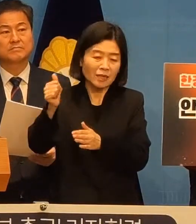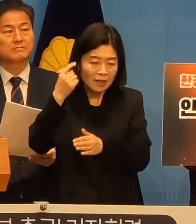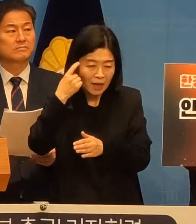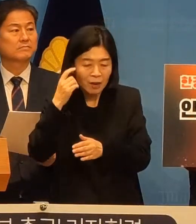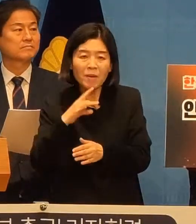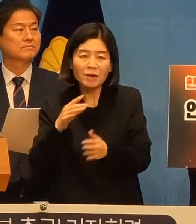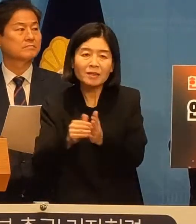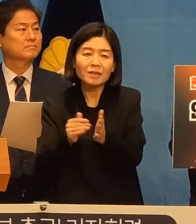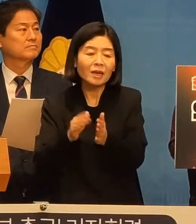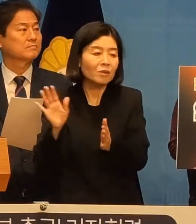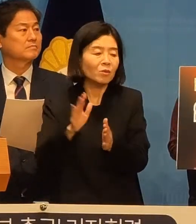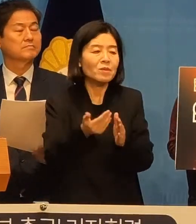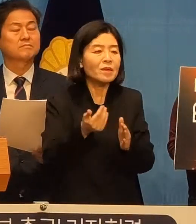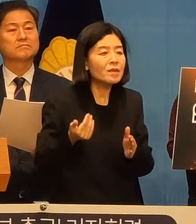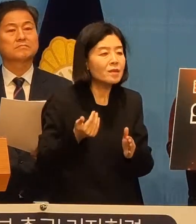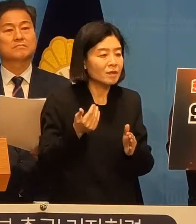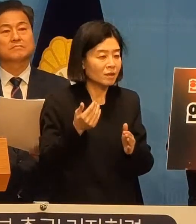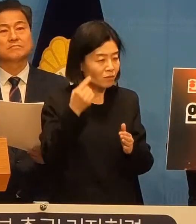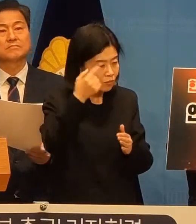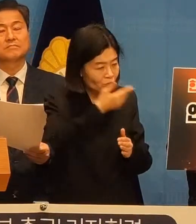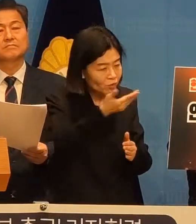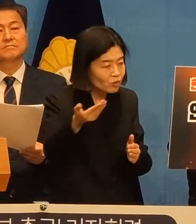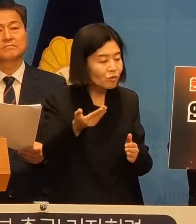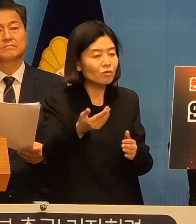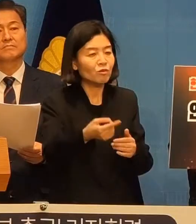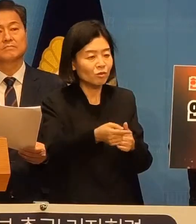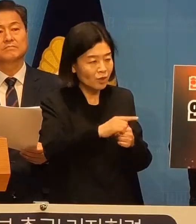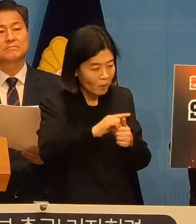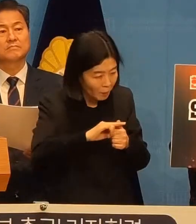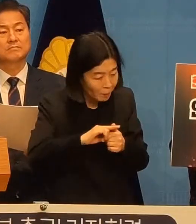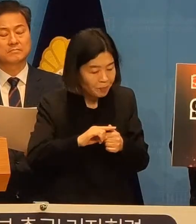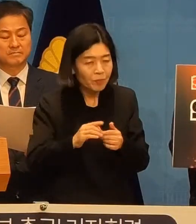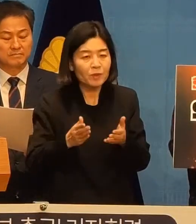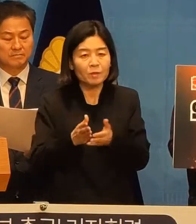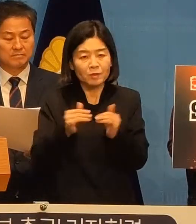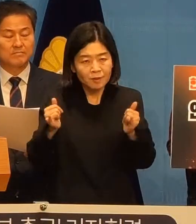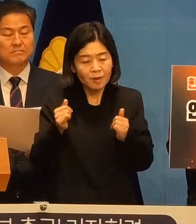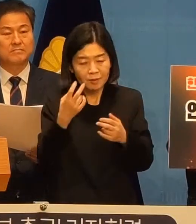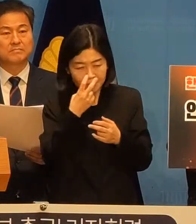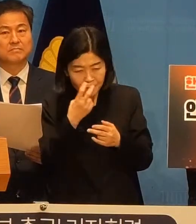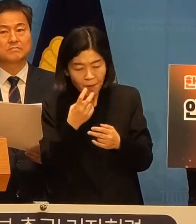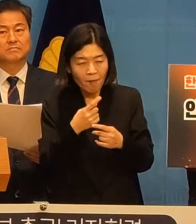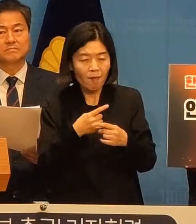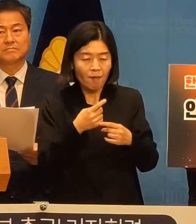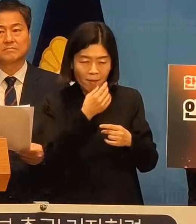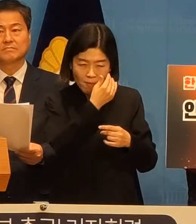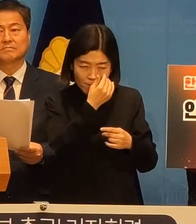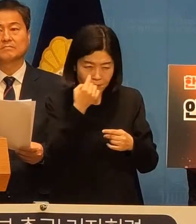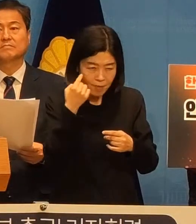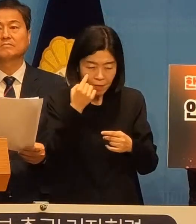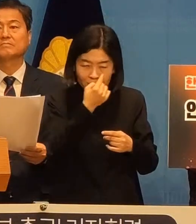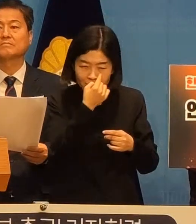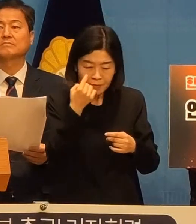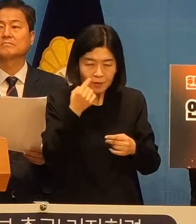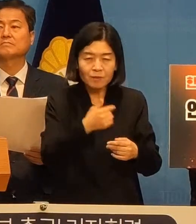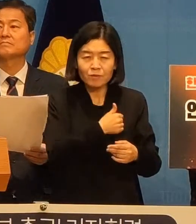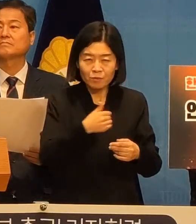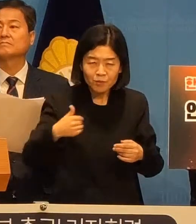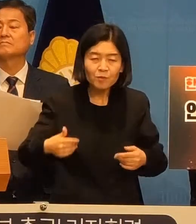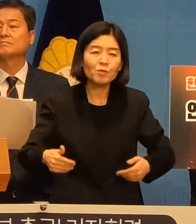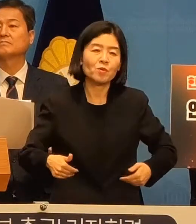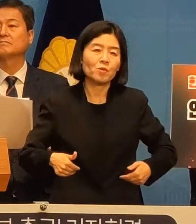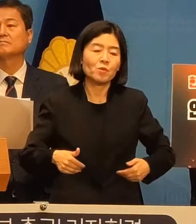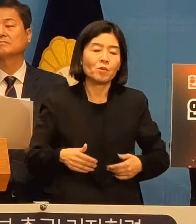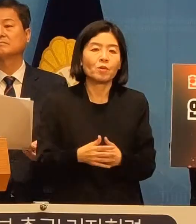공론화와 시민 참여, 전문가의 검토가 충분히 검증이 되어야 하는 제도적으로 보장되는 구조로 전환이 되어야